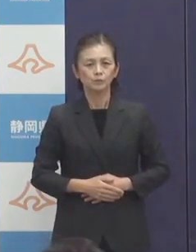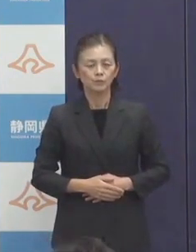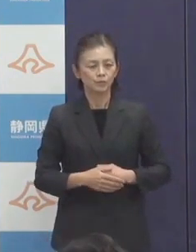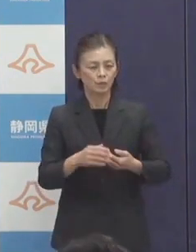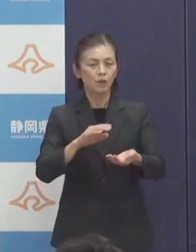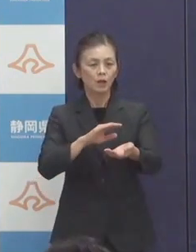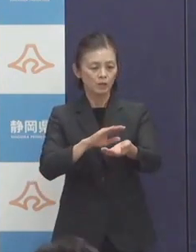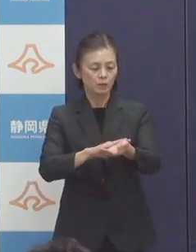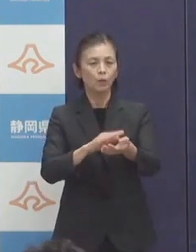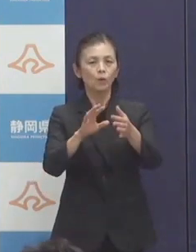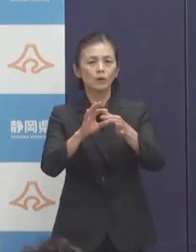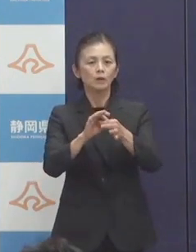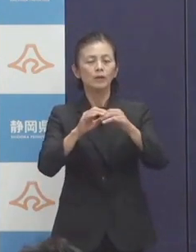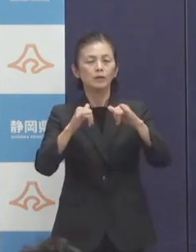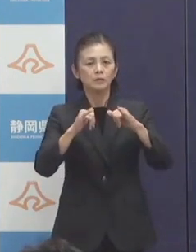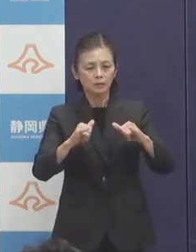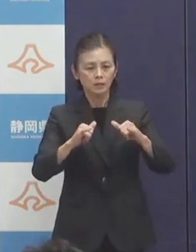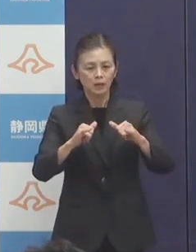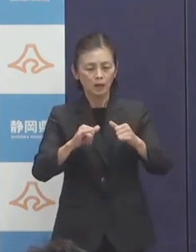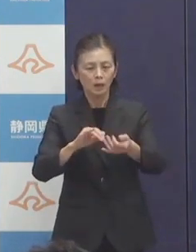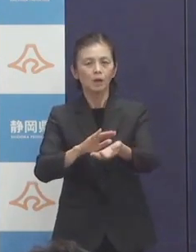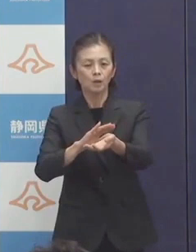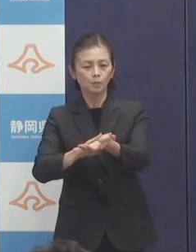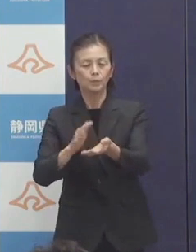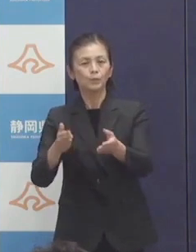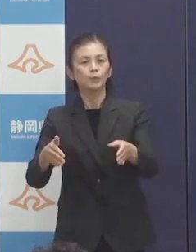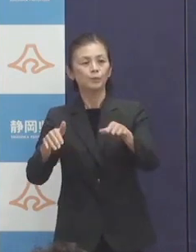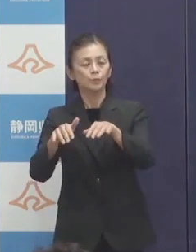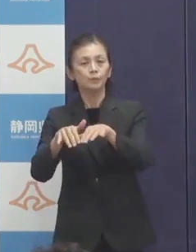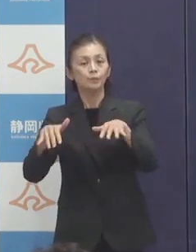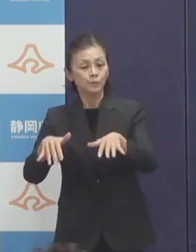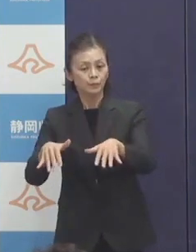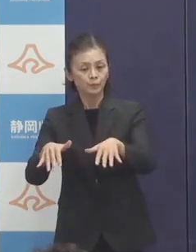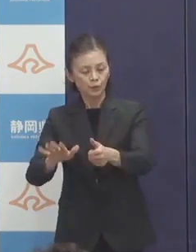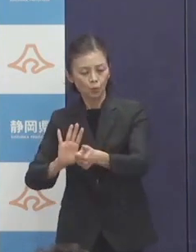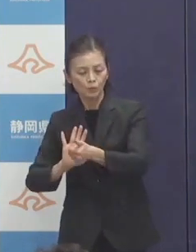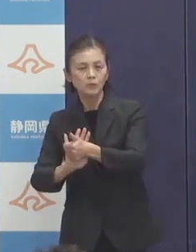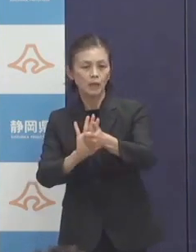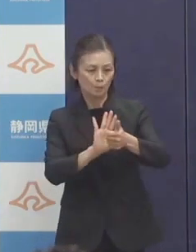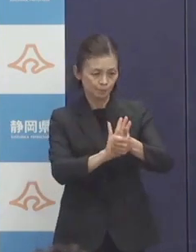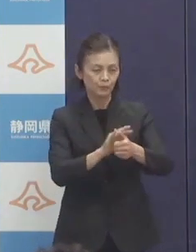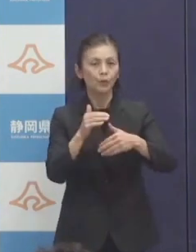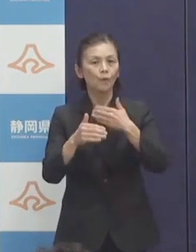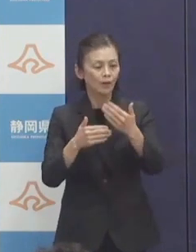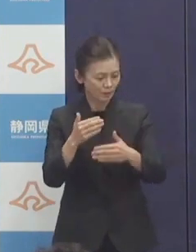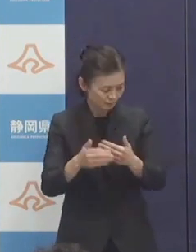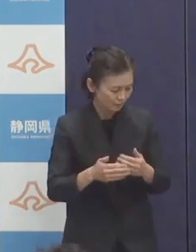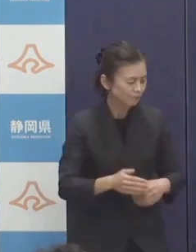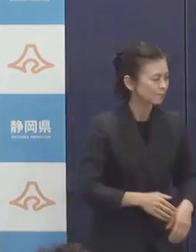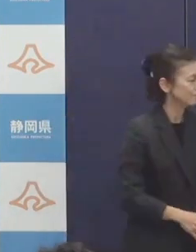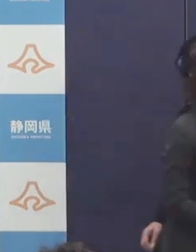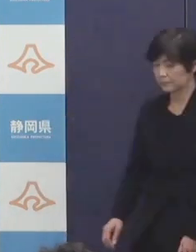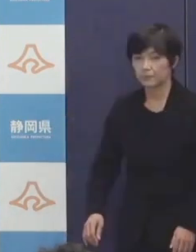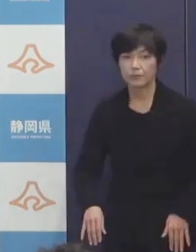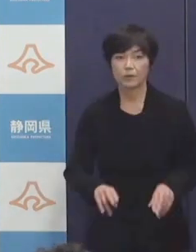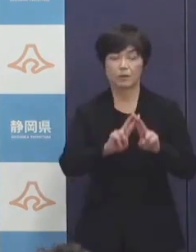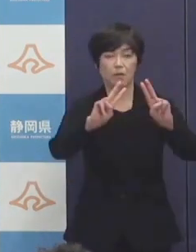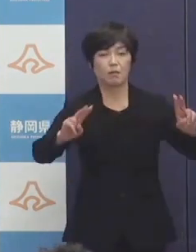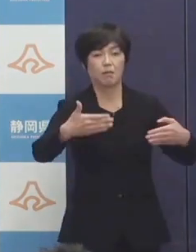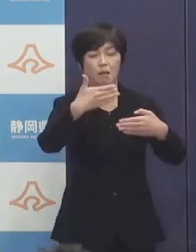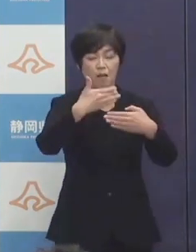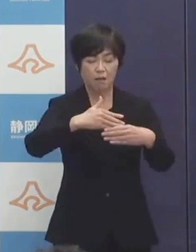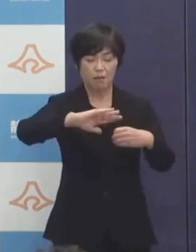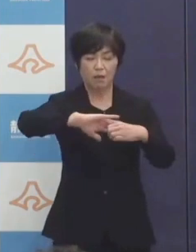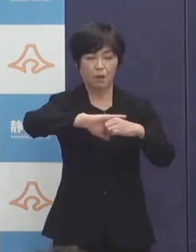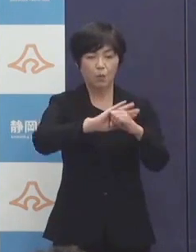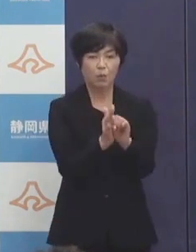医療関係者、医療機関への支援についてでありますが、本県の新型コロナウイルス感